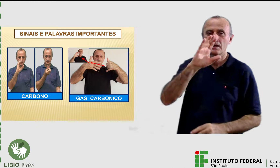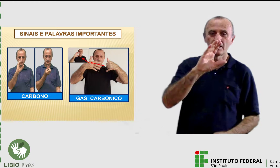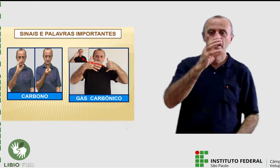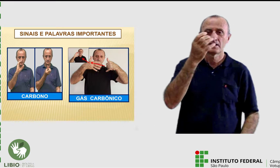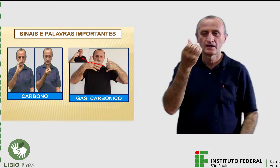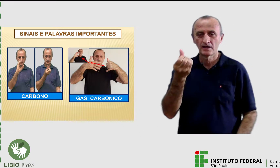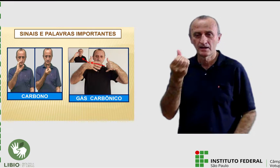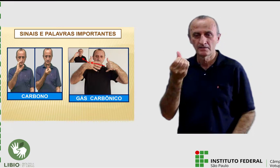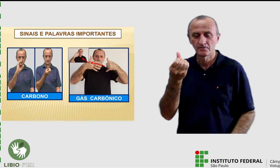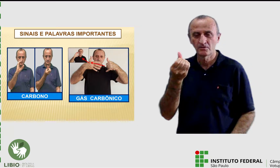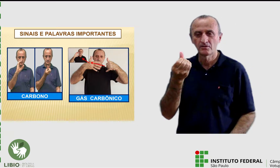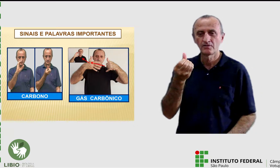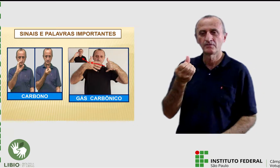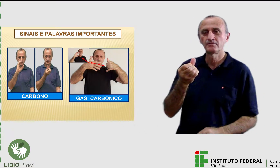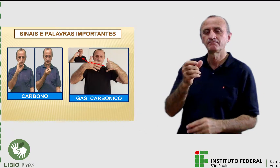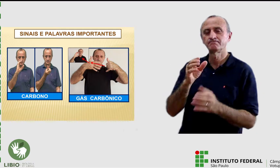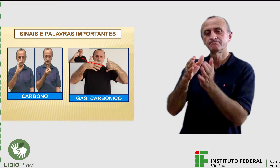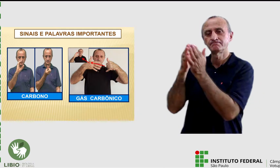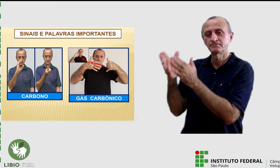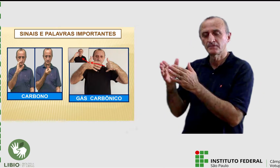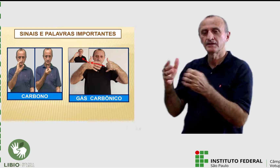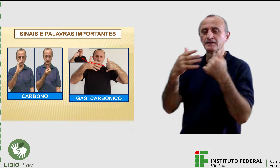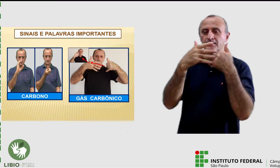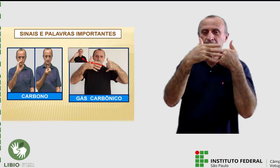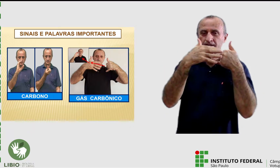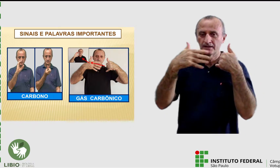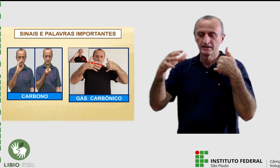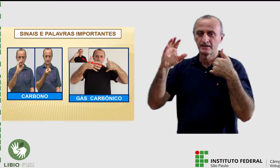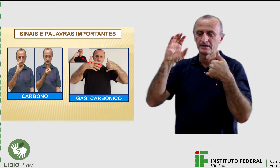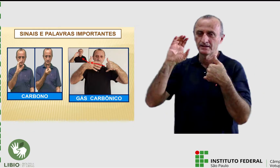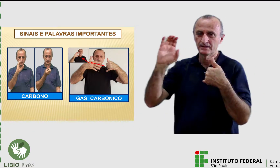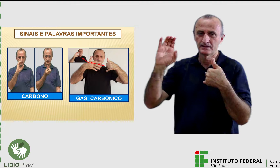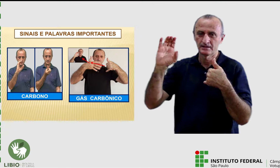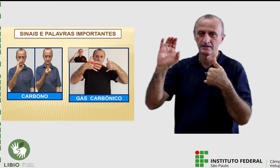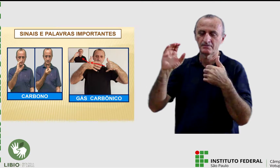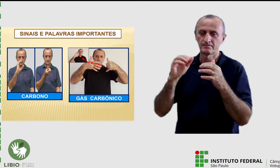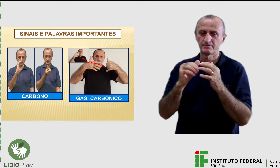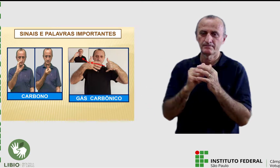Aqui, sinal de carbono, e ao lado, gás carbônico.